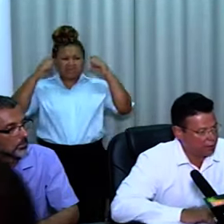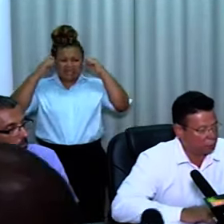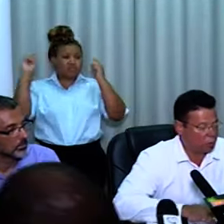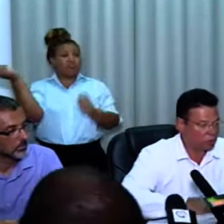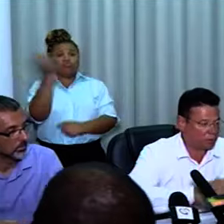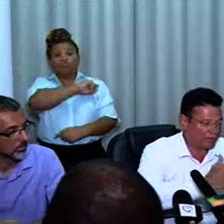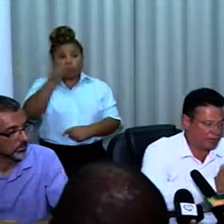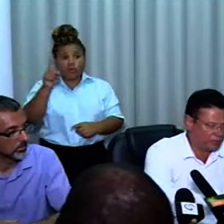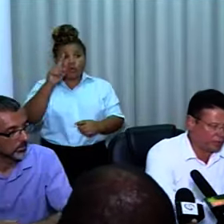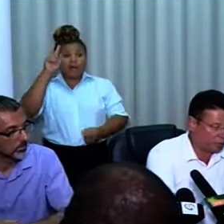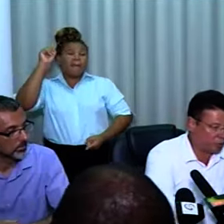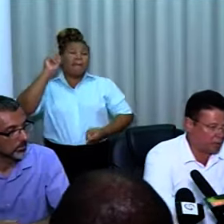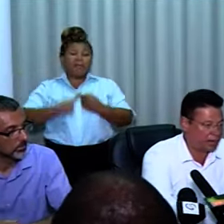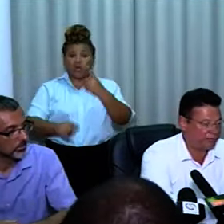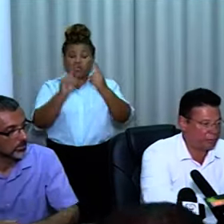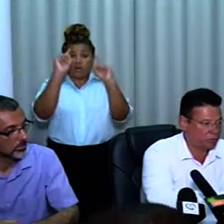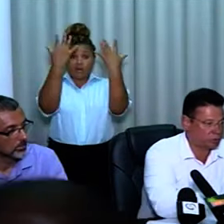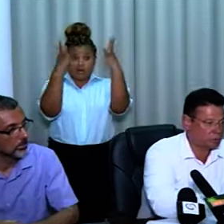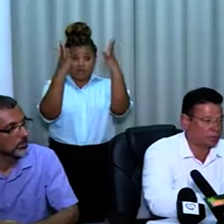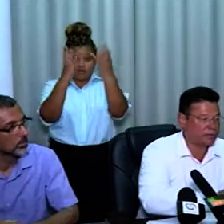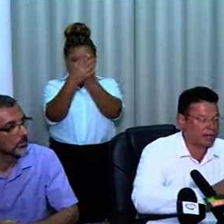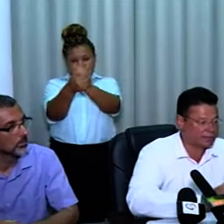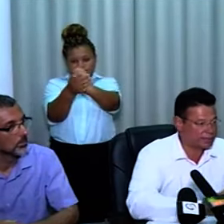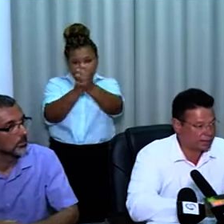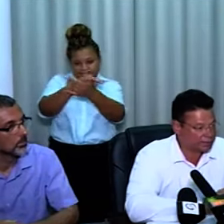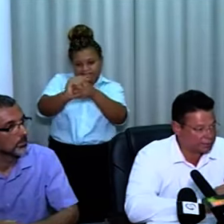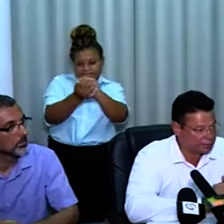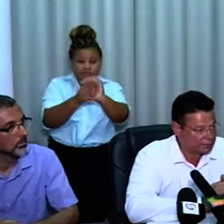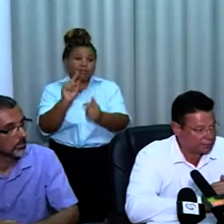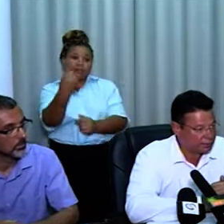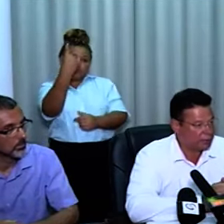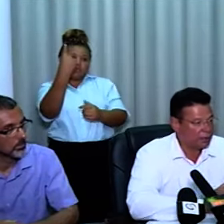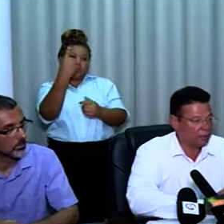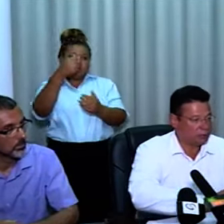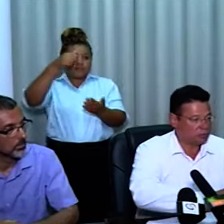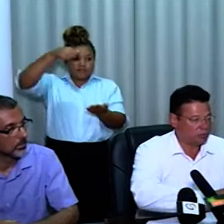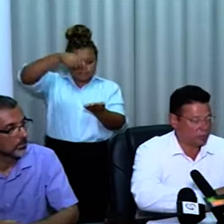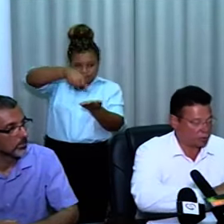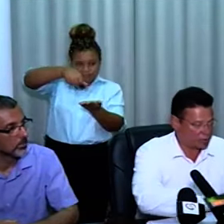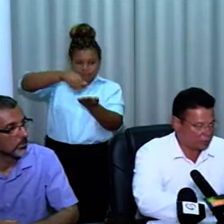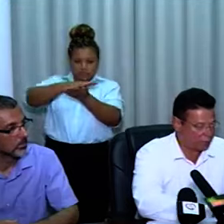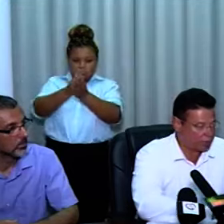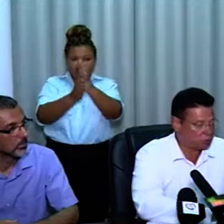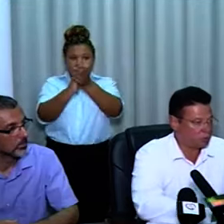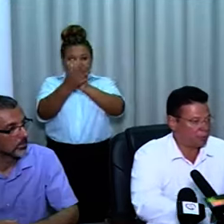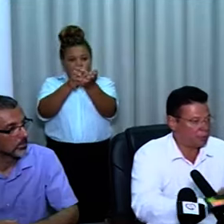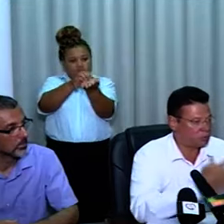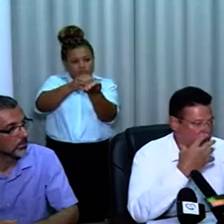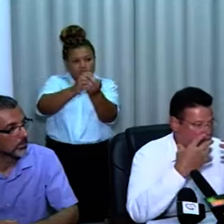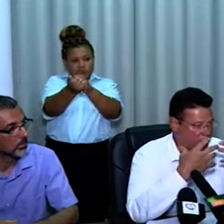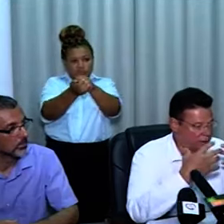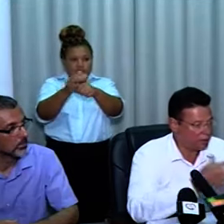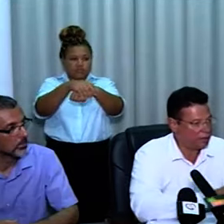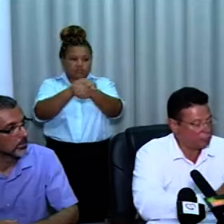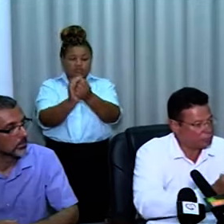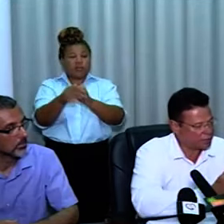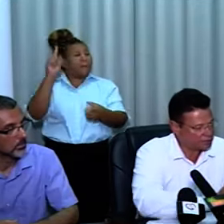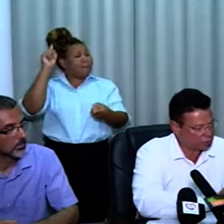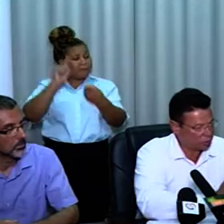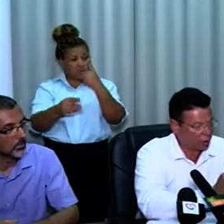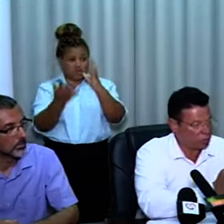Et mon collègue doit travailler avec l'immigration pour qu'elle lave la mettre la zone, mais son demande un sanitizer. Les autres fait consciemment faut les autres papiers, tous les autres figures et